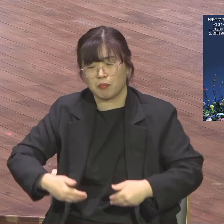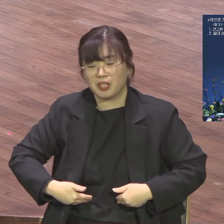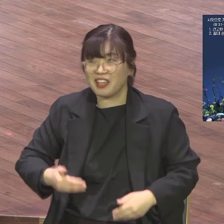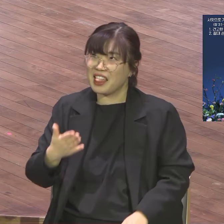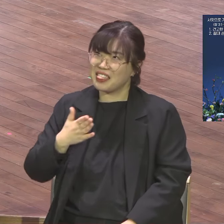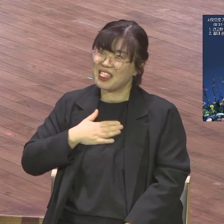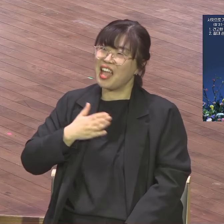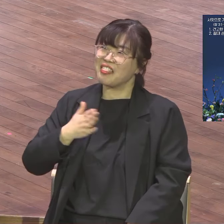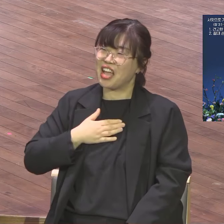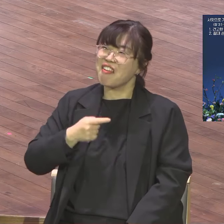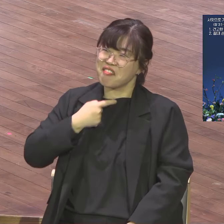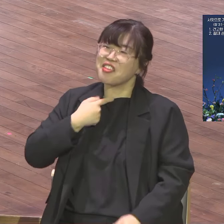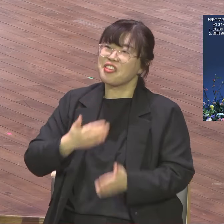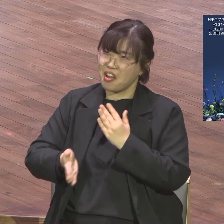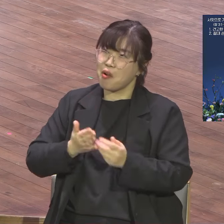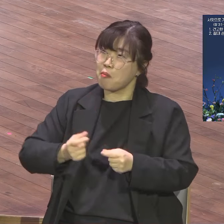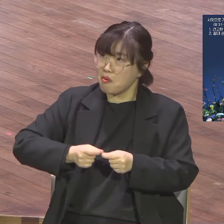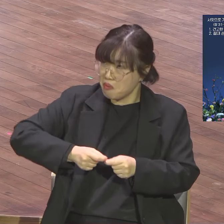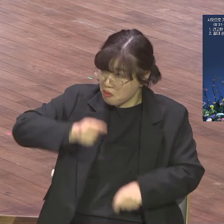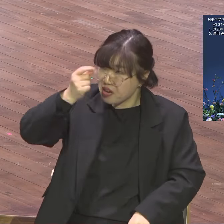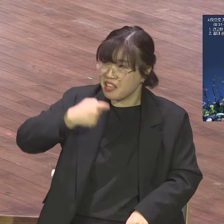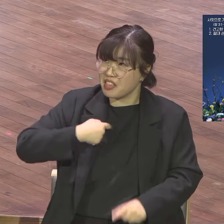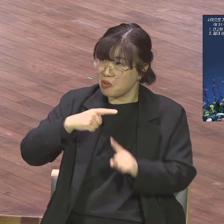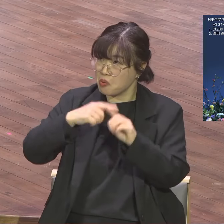그런 사람은 하나님 쓰지 않습니다.